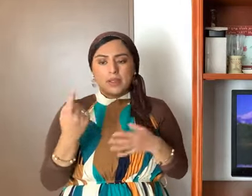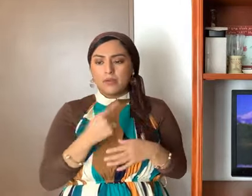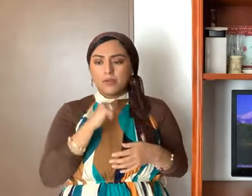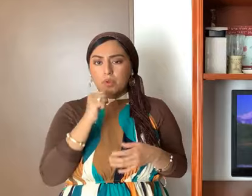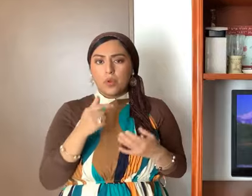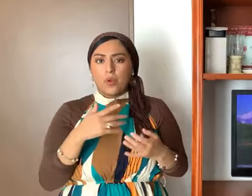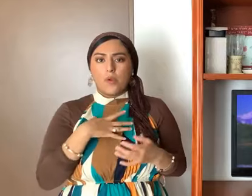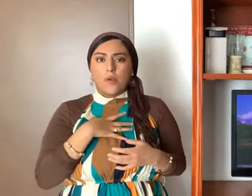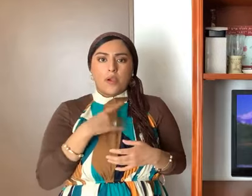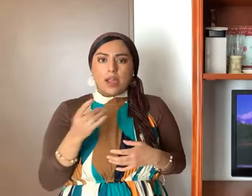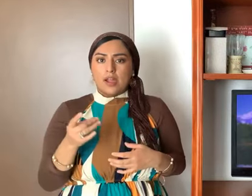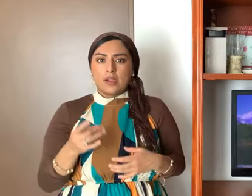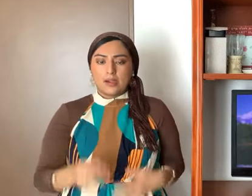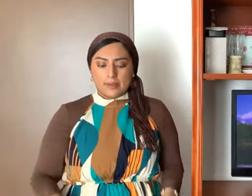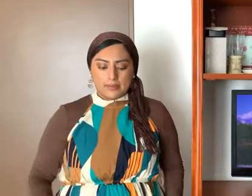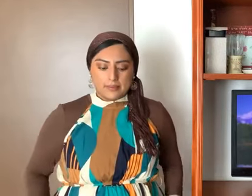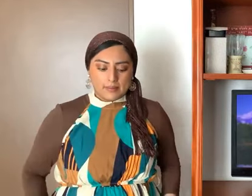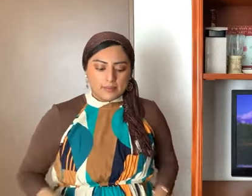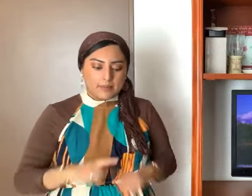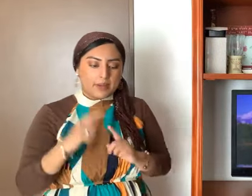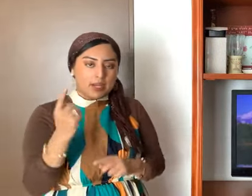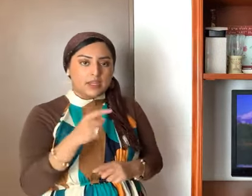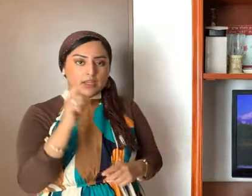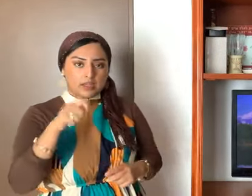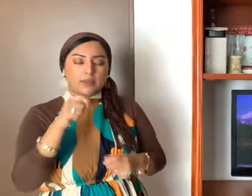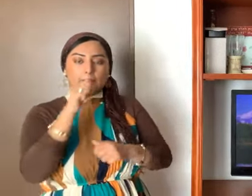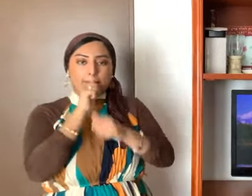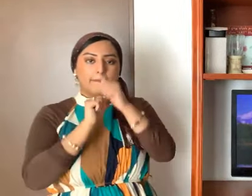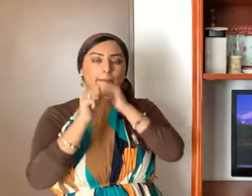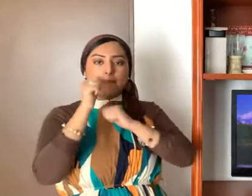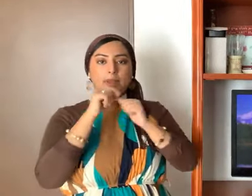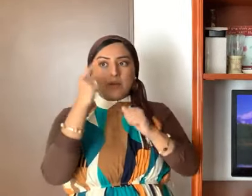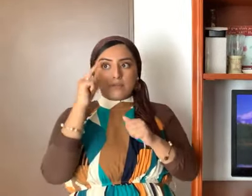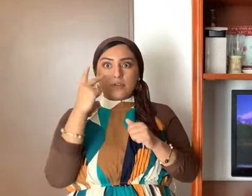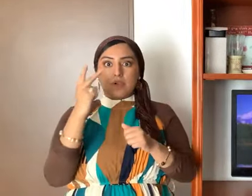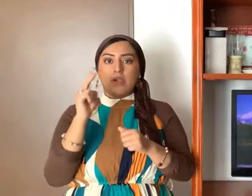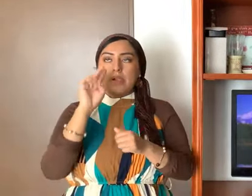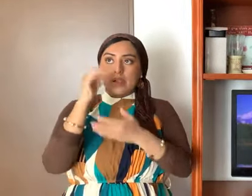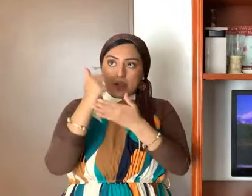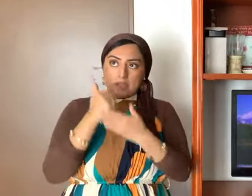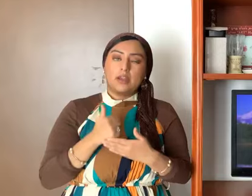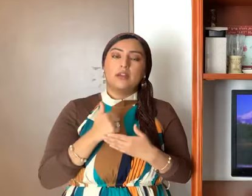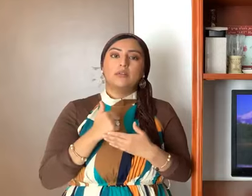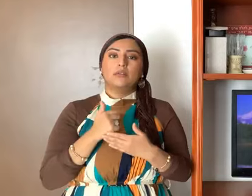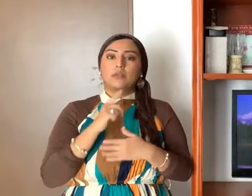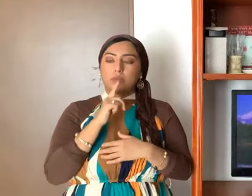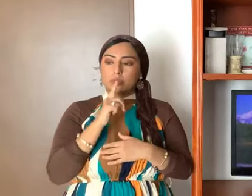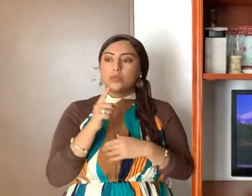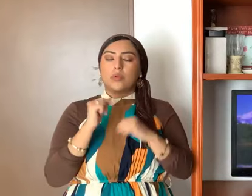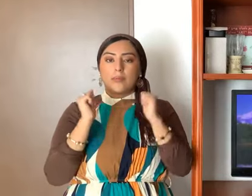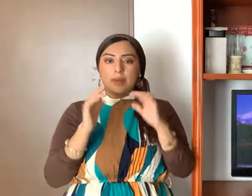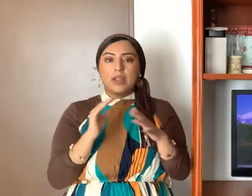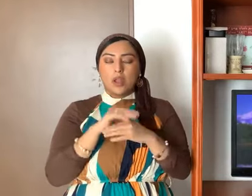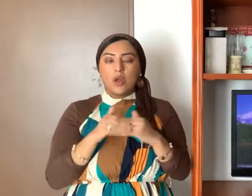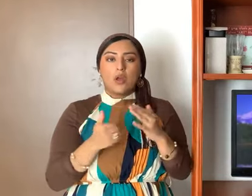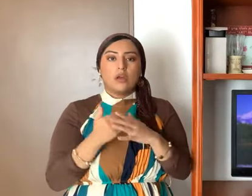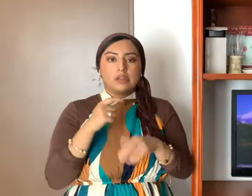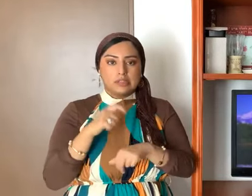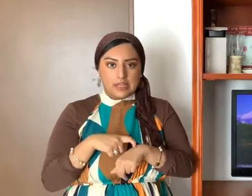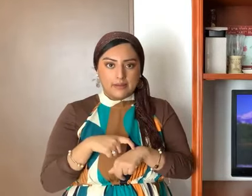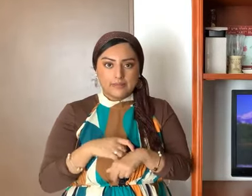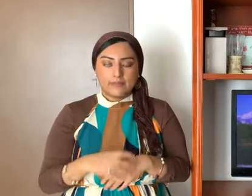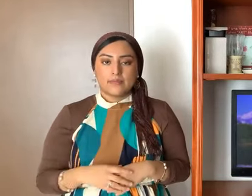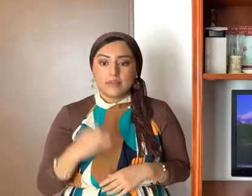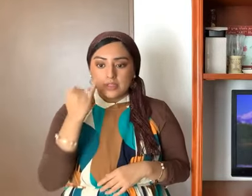a veces no las prefiramos, pero necesitamos pasarlas para ver su ayuda y su bendición en todo momento.